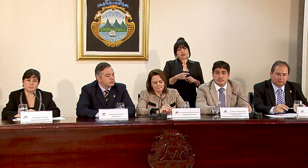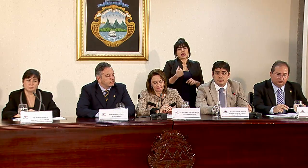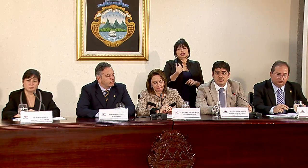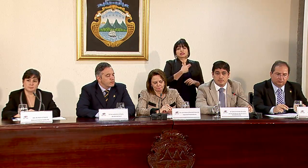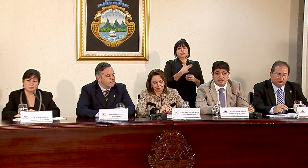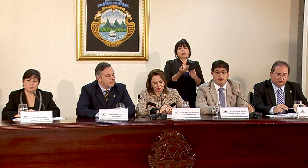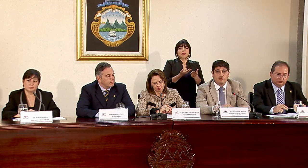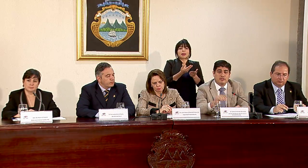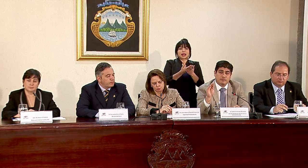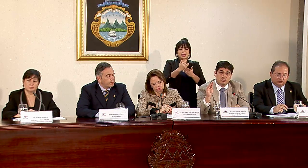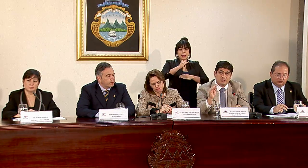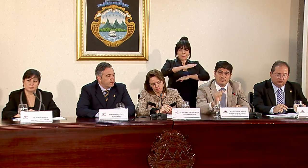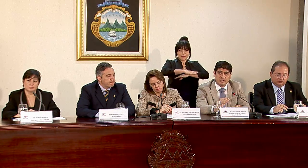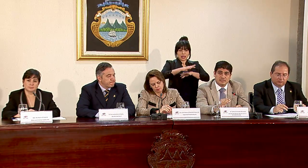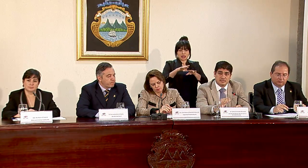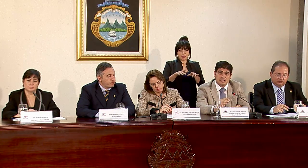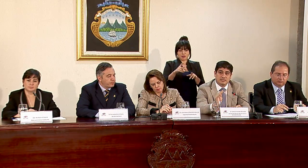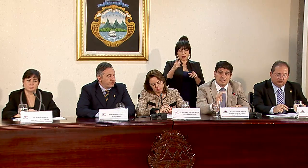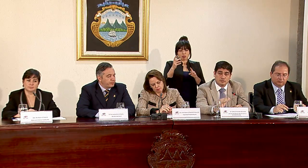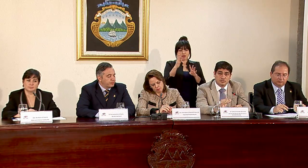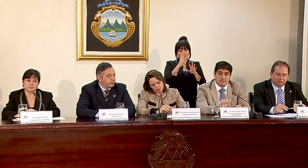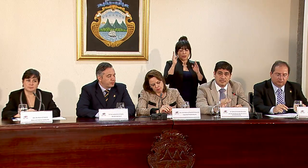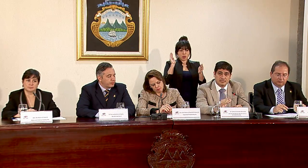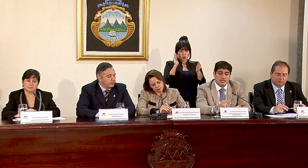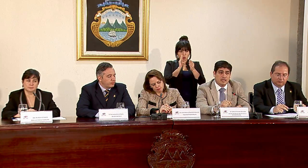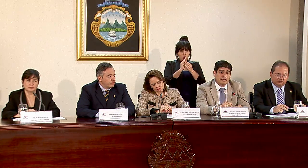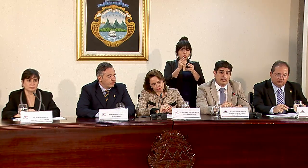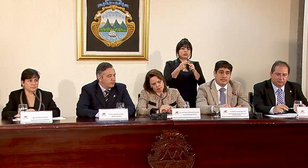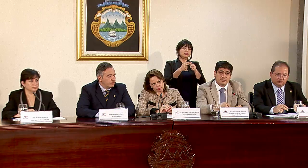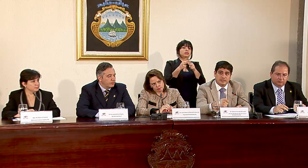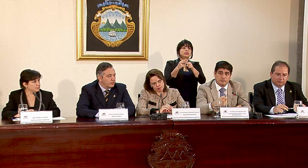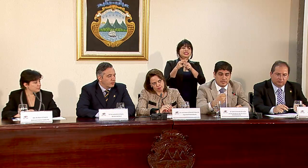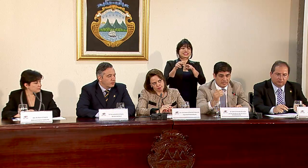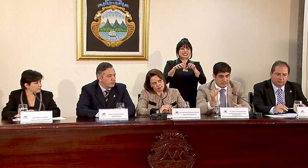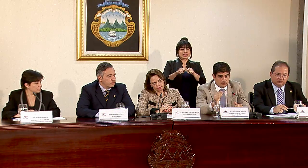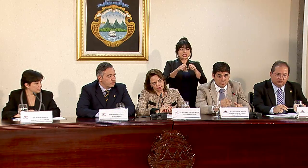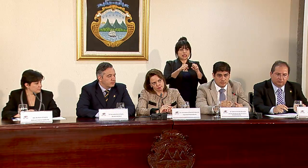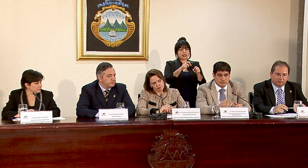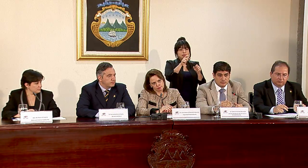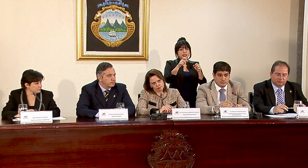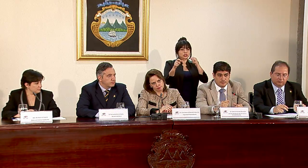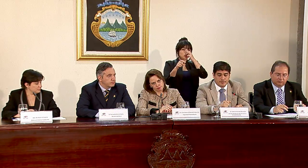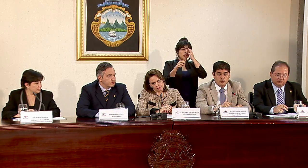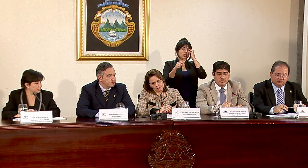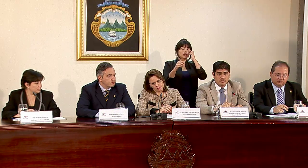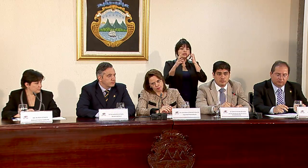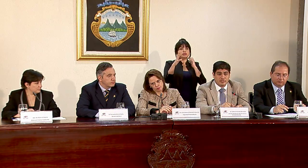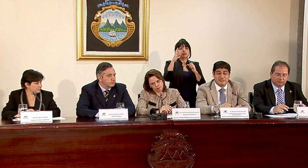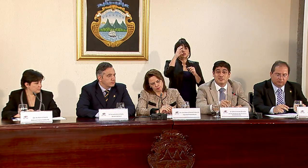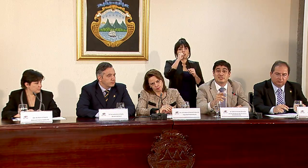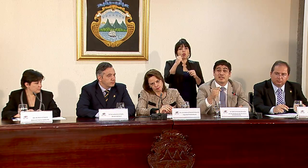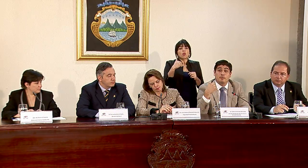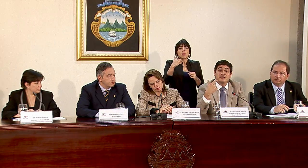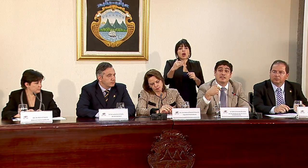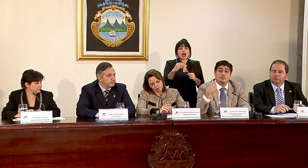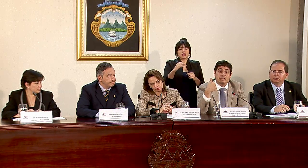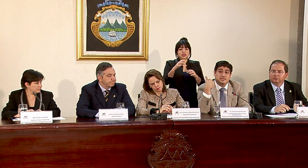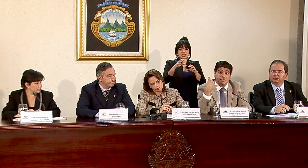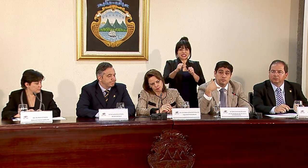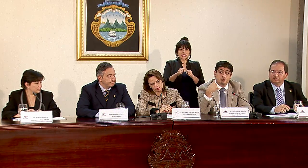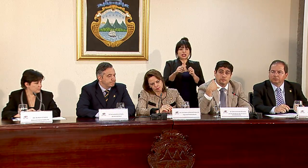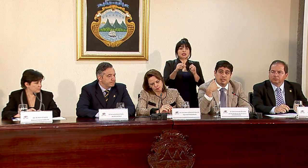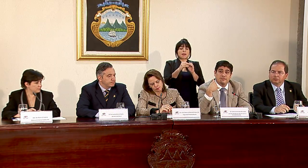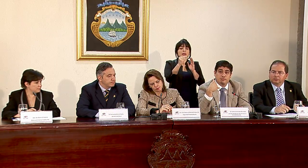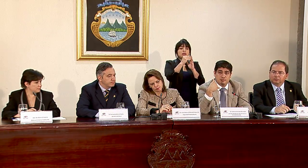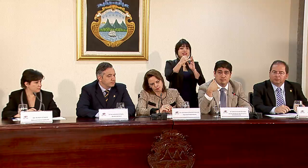estamos planteando en esa plataforma reducir filas así, asignando citas, que la gente le digan cuándo le dan los beneficios, que le puedan dar los